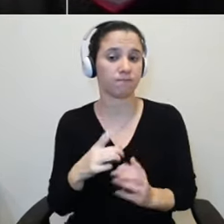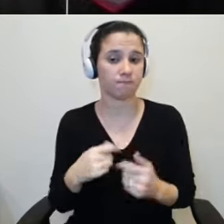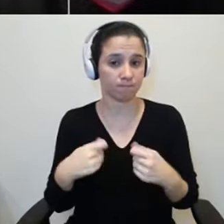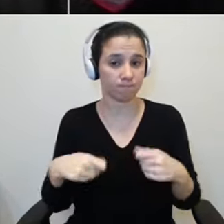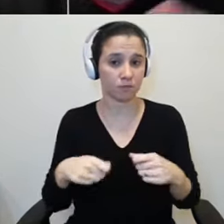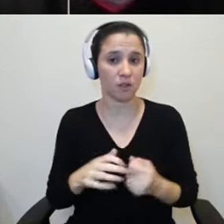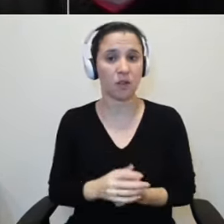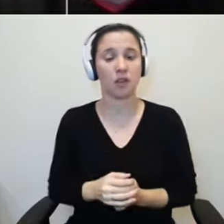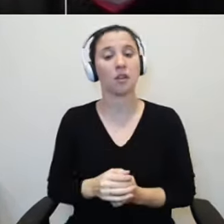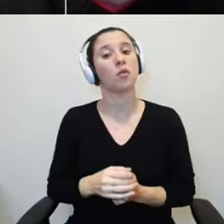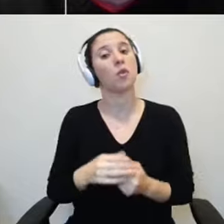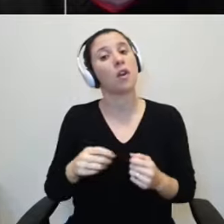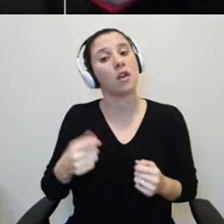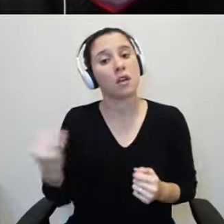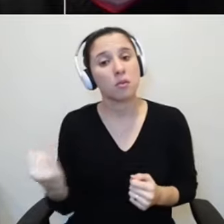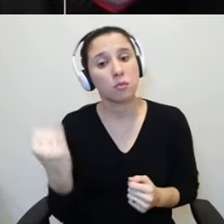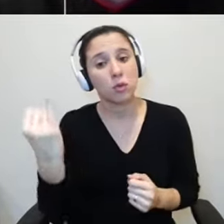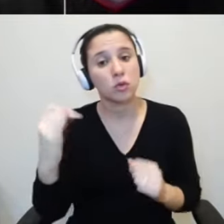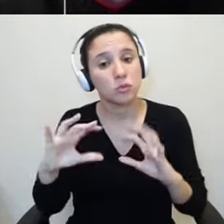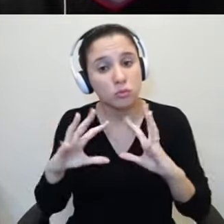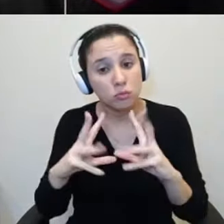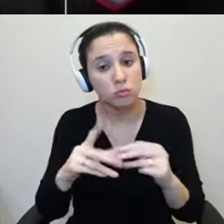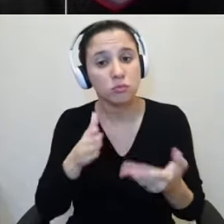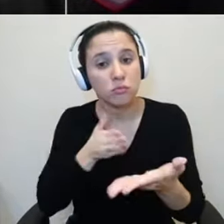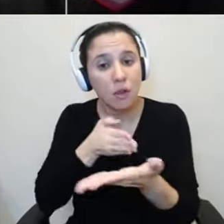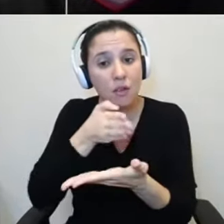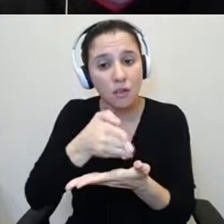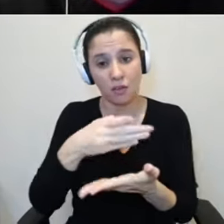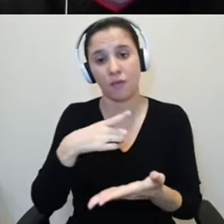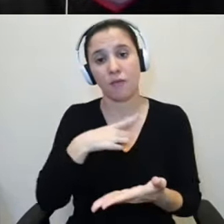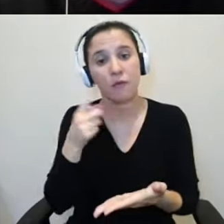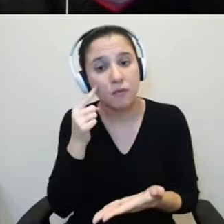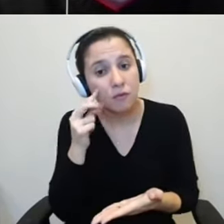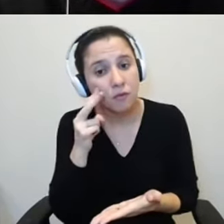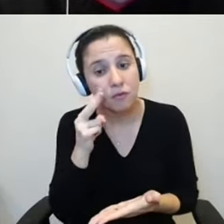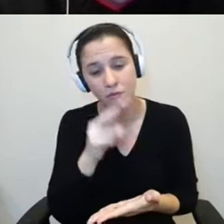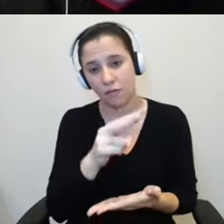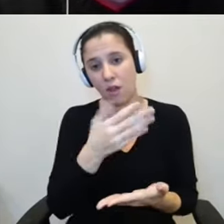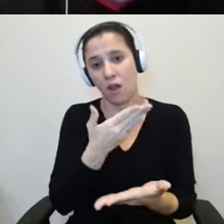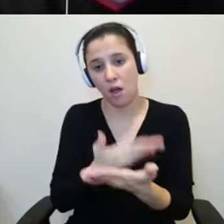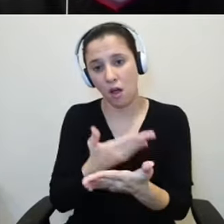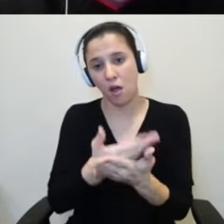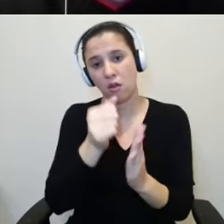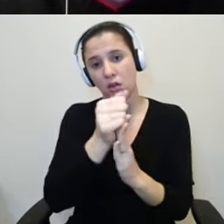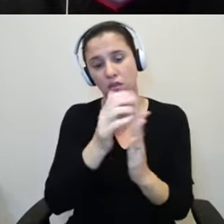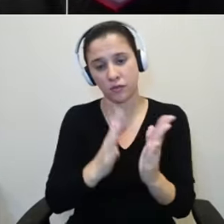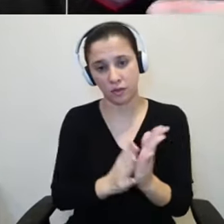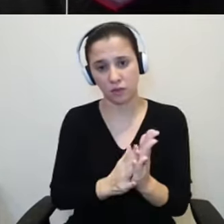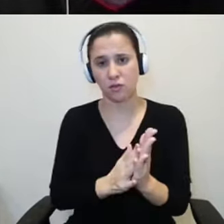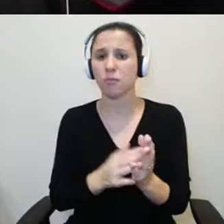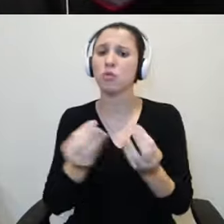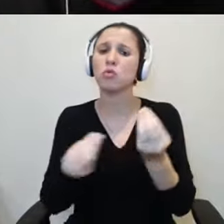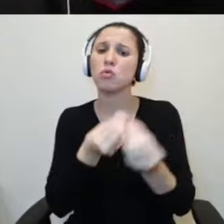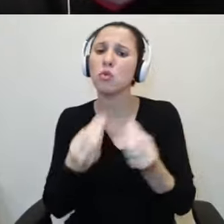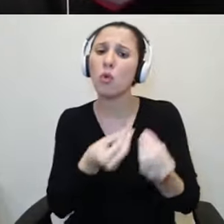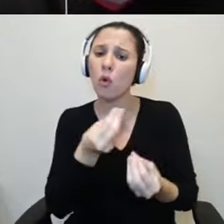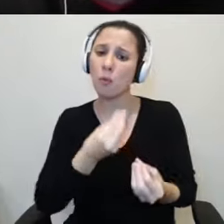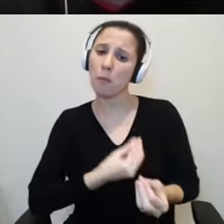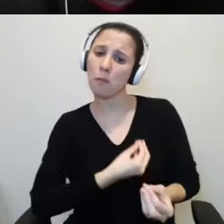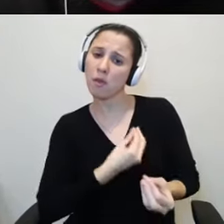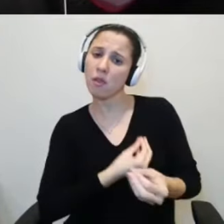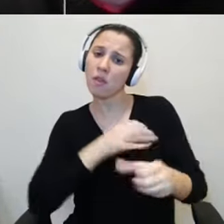né, pessoal, não sei se tem alguma pergunta daqui para frente, ela vai ser computada de acordo com